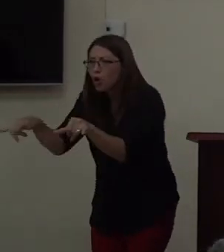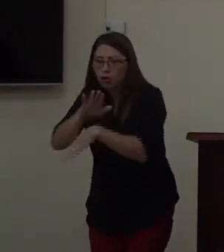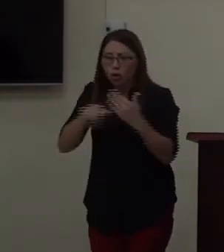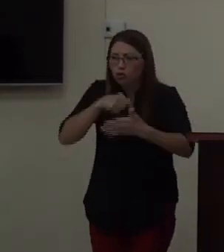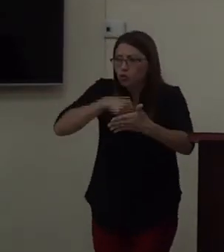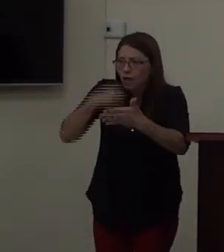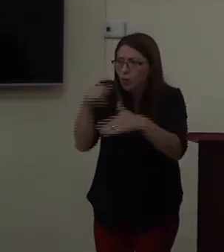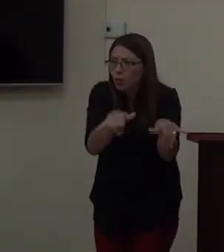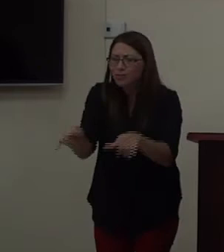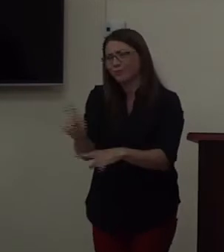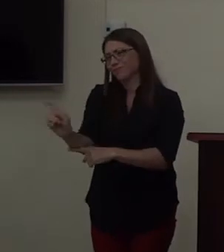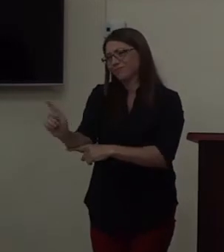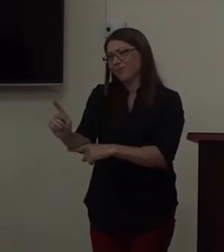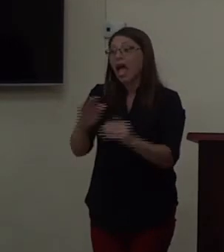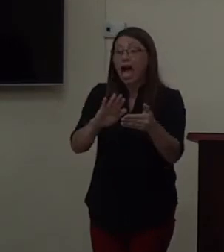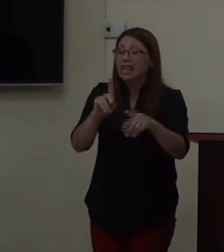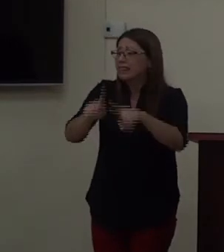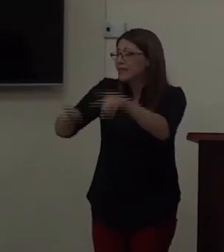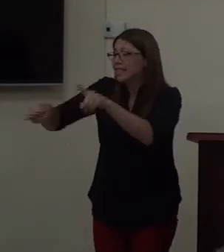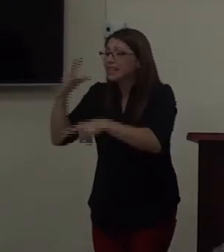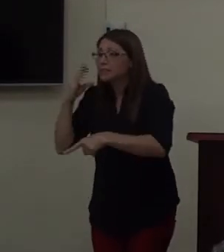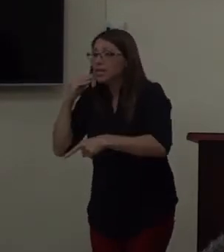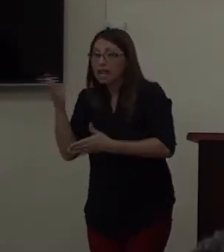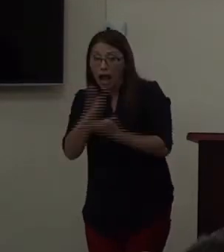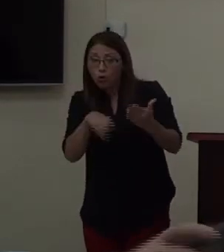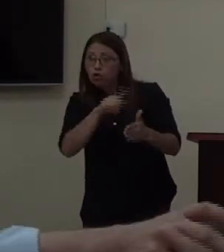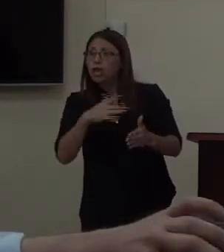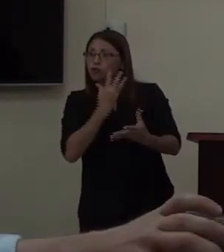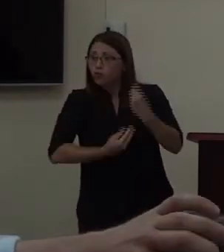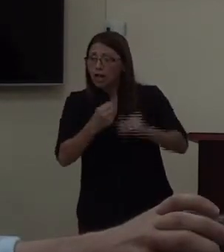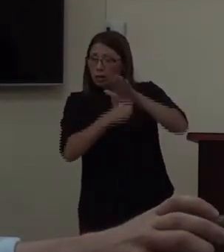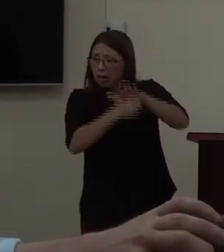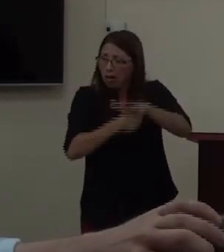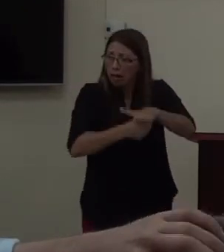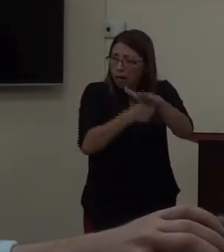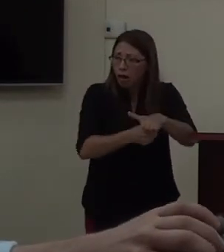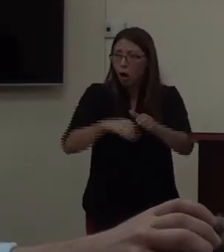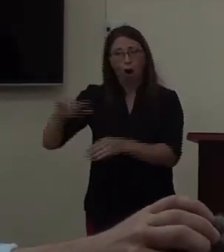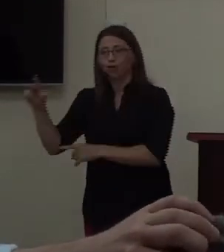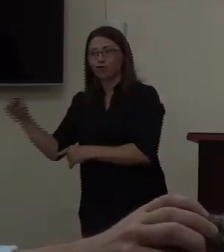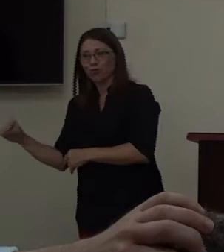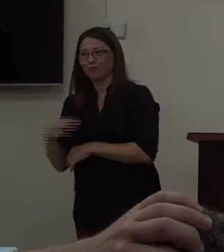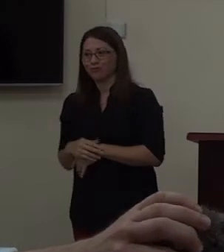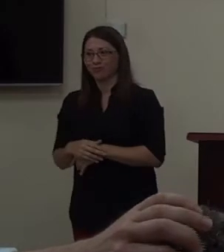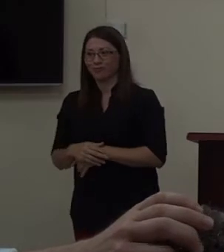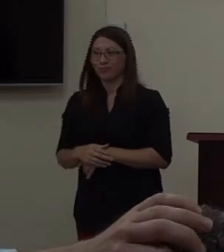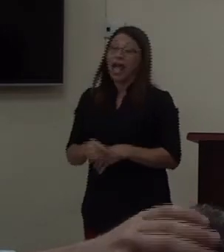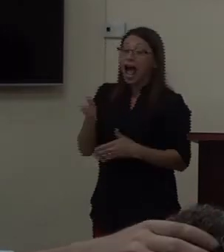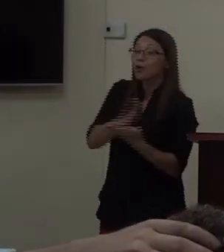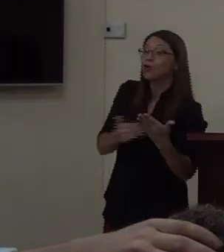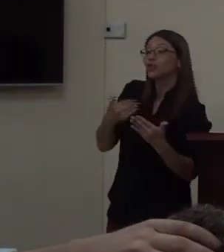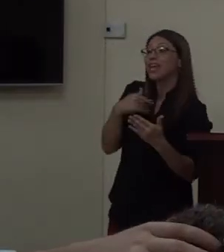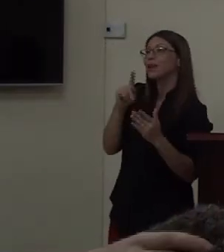mismo. Hay diversidad de experiencias. Unos sufrieron represión, otros no. Unos tienen una pata en la